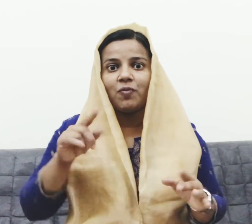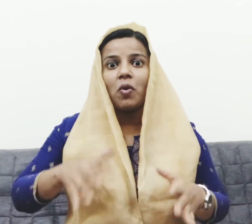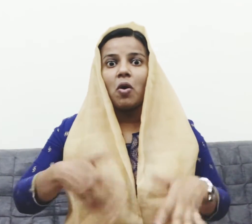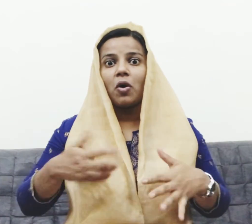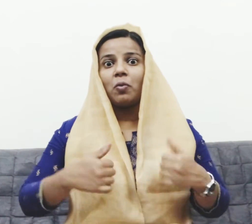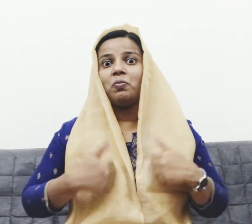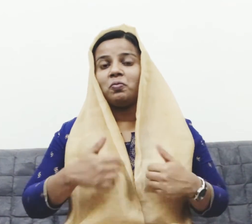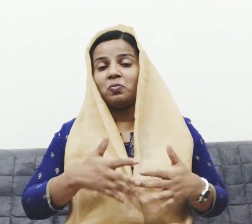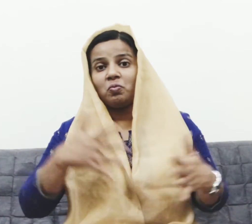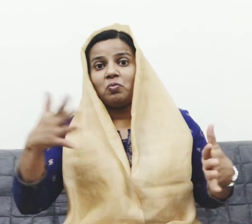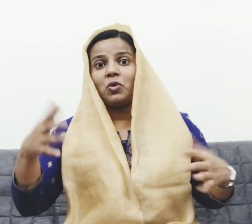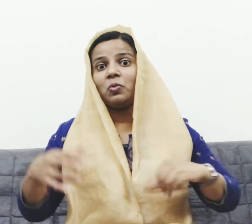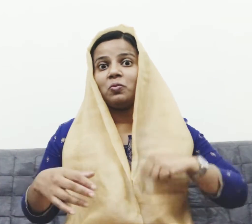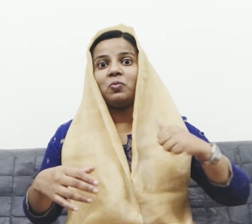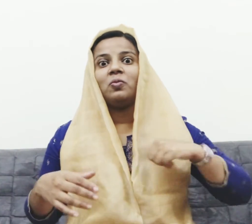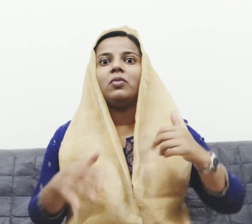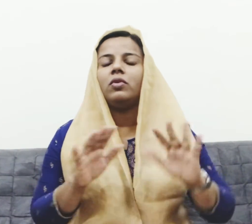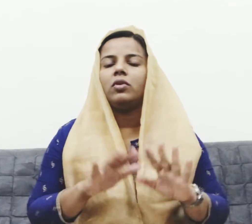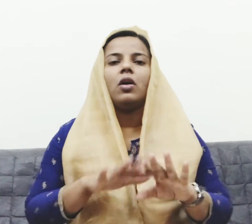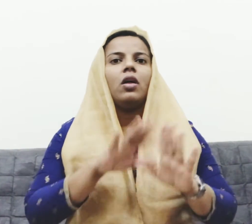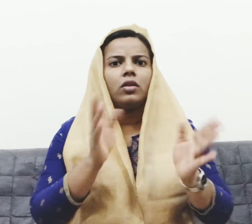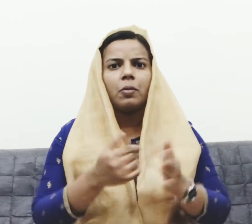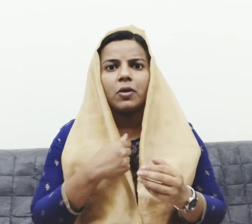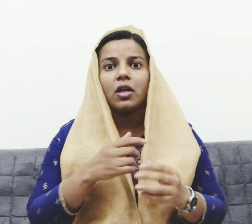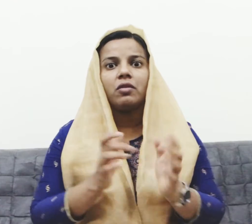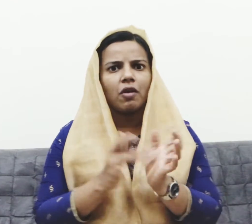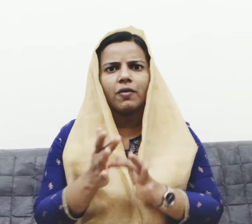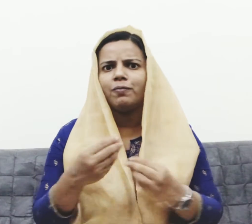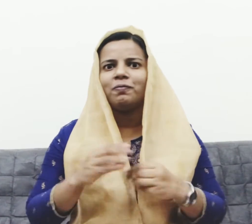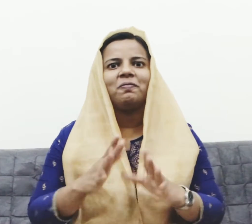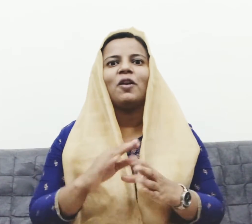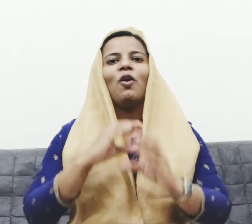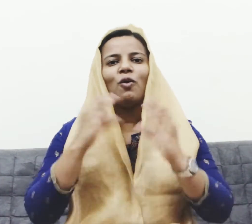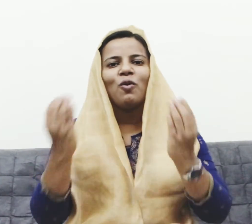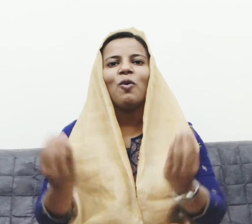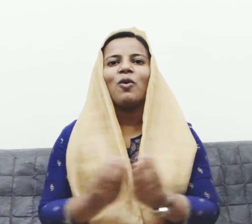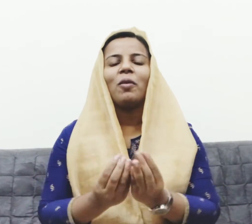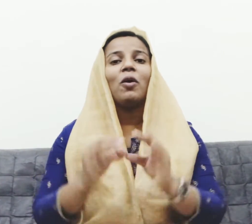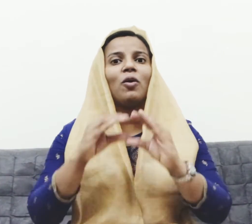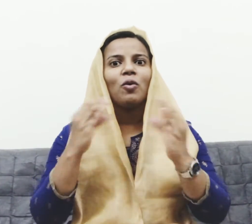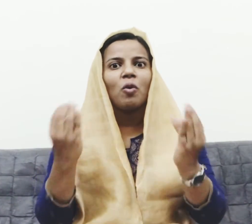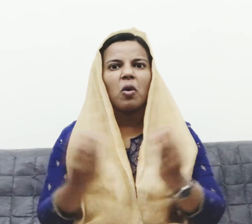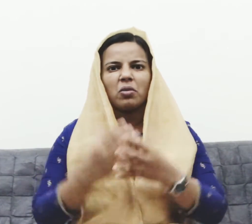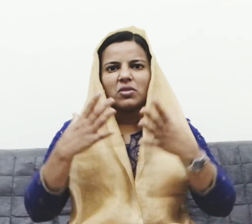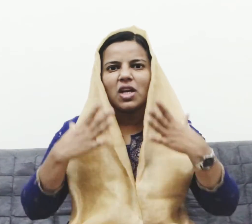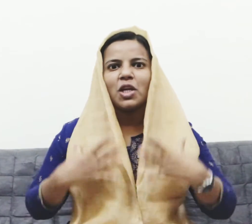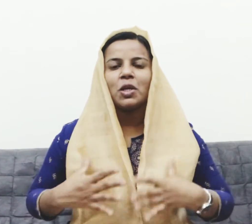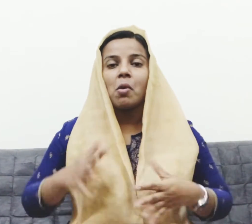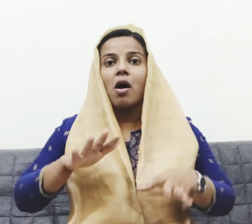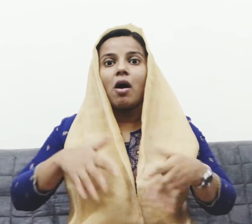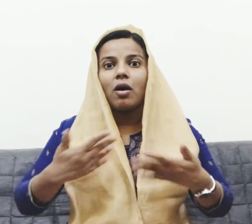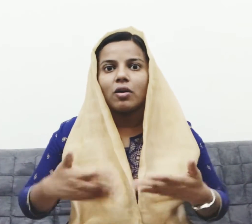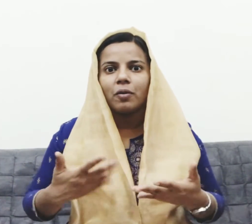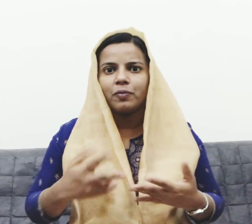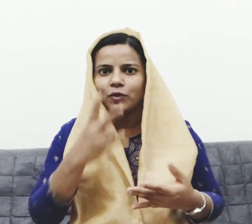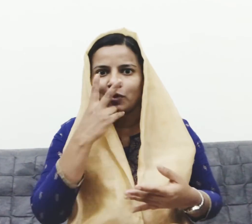ഇങ്ങനെ ലോകത്തിലുള്ളതെല്ലാം പിതാവിൽ നിന്നല്ല, ലോകത്തിൽ നിന്ന് അത്രയാകുന്നു. അപ്പോൾ ലോകത്തിലുള്ളത് എന്തുവാ? ജഡത്തിൻ്റെതായ മോഹങ്ങൾ,